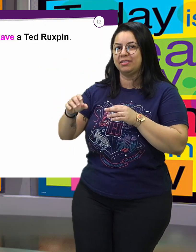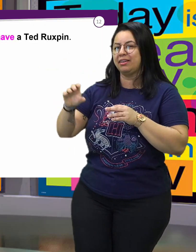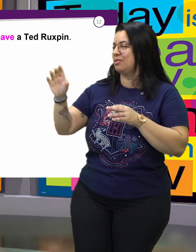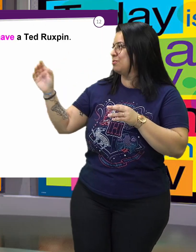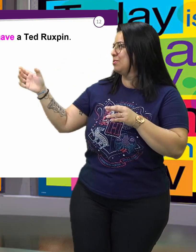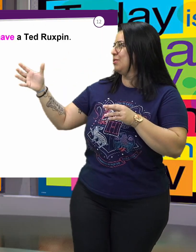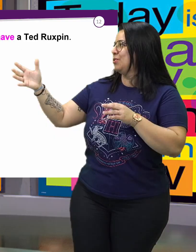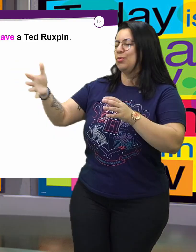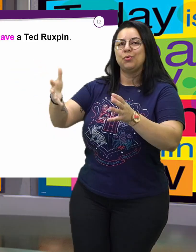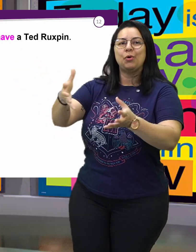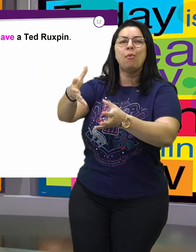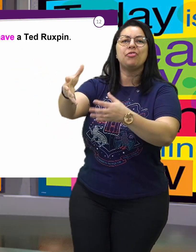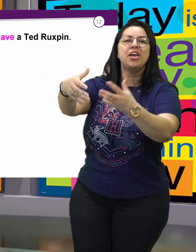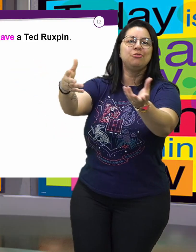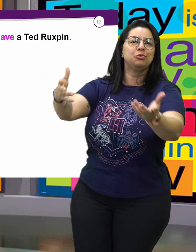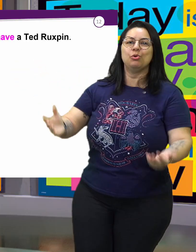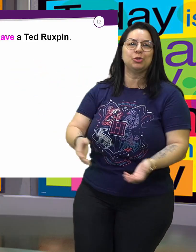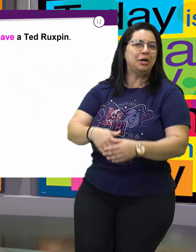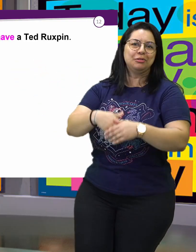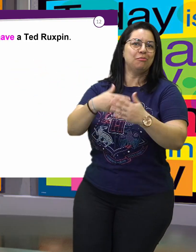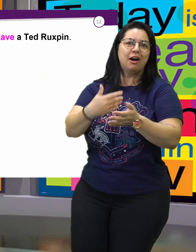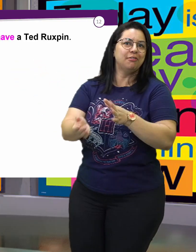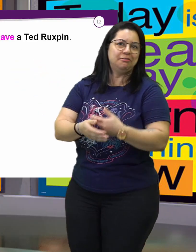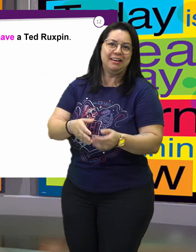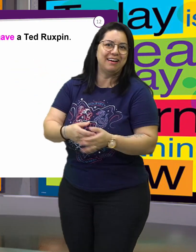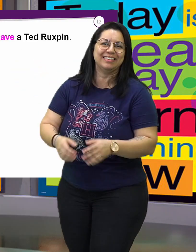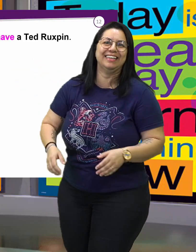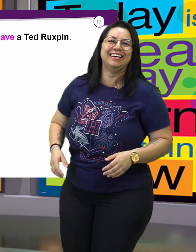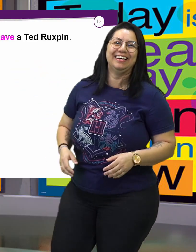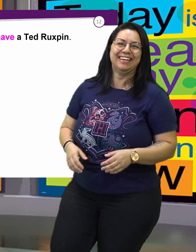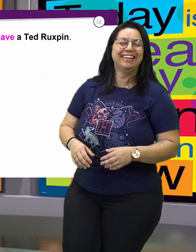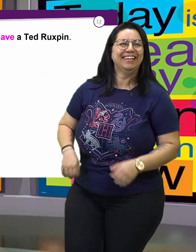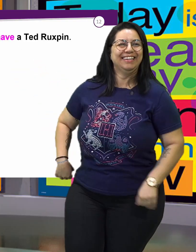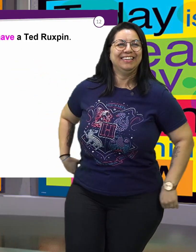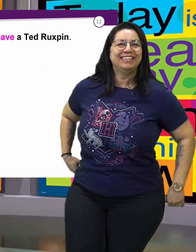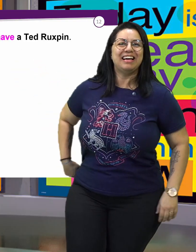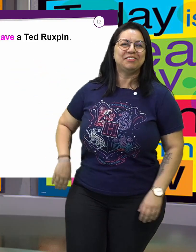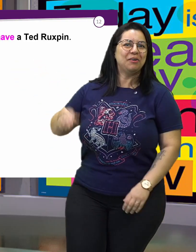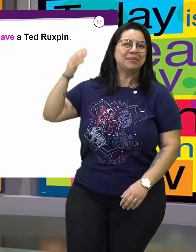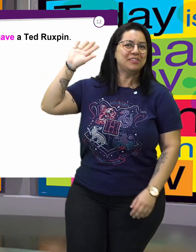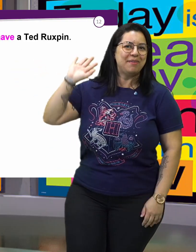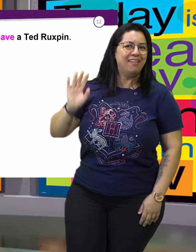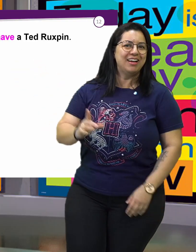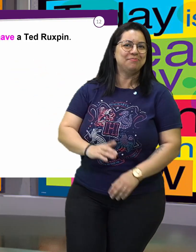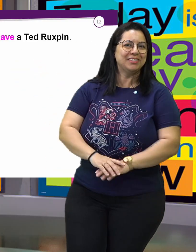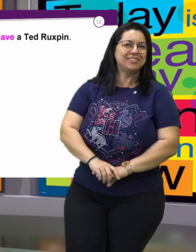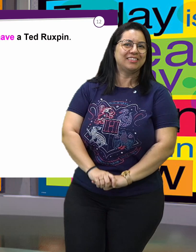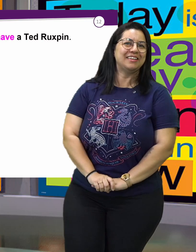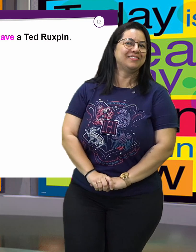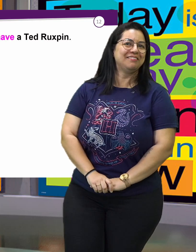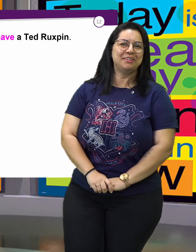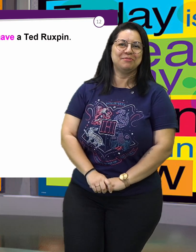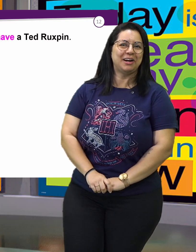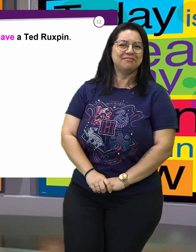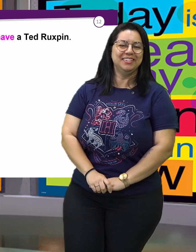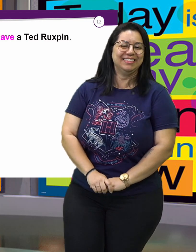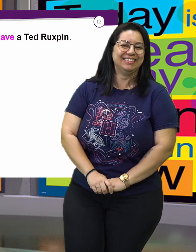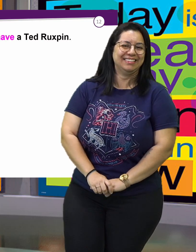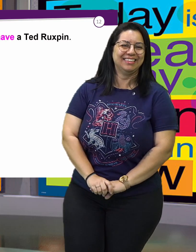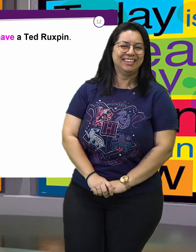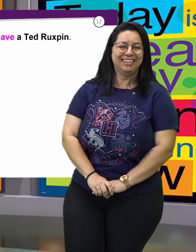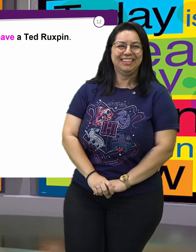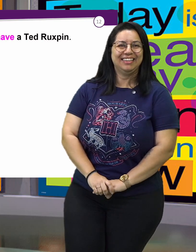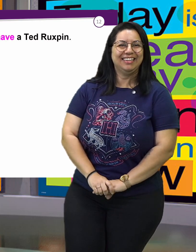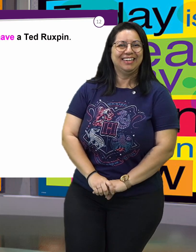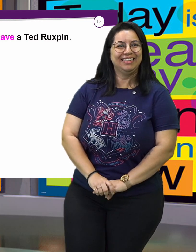Ruxpin deve ser o modelo do urso que eu nunca ouvi falar. É um negócio aí que eu não sei. Deve ser alguma coisa para lá de pessoal dos Estados Unidos que eu nunca